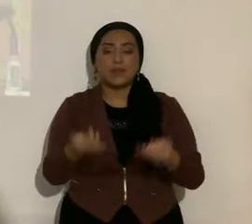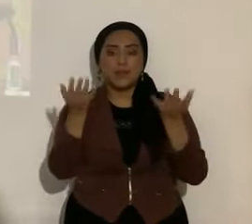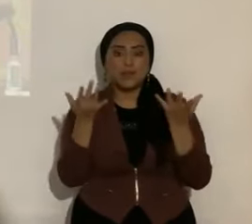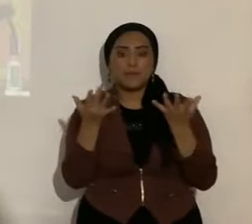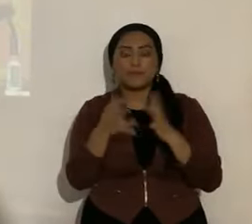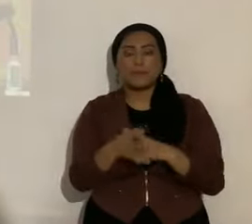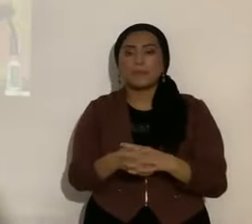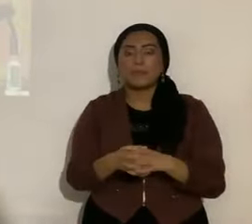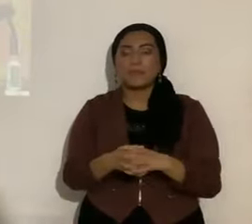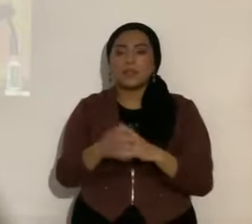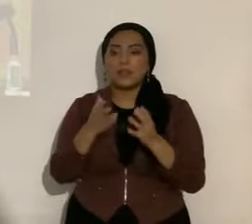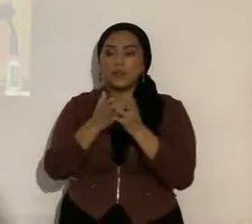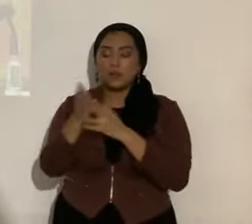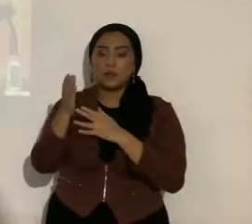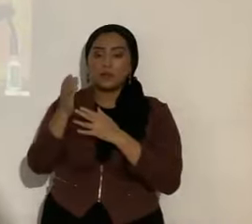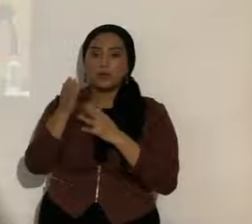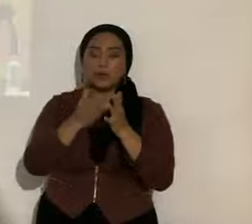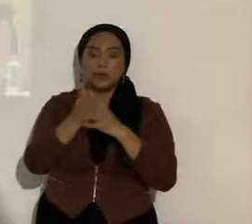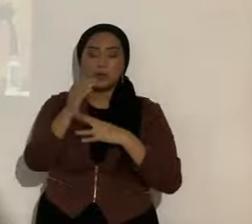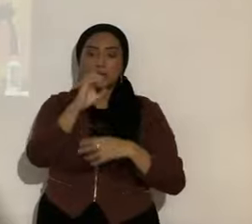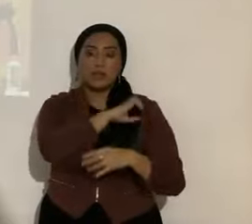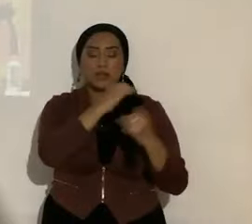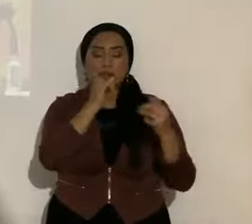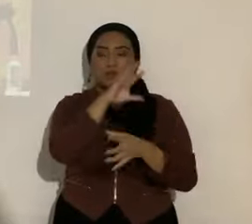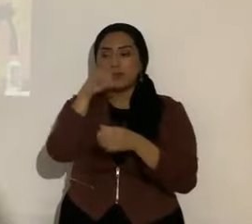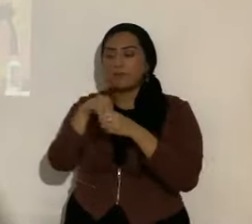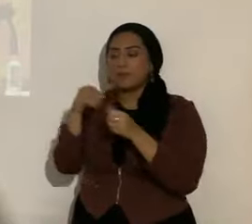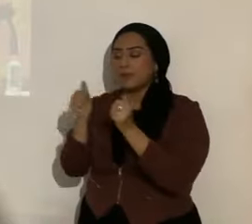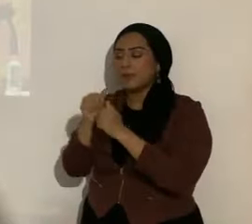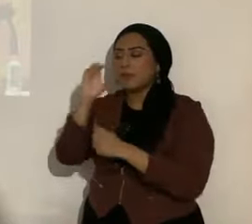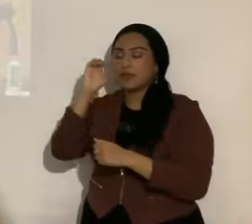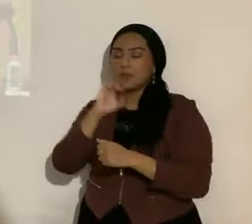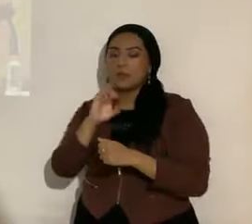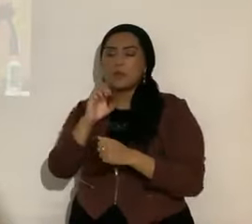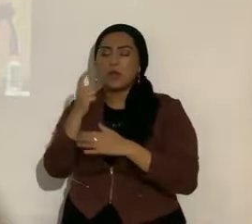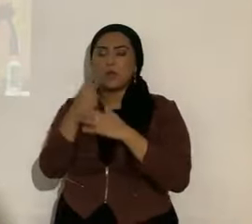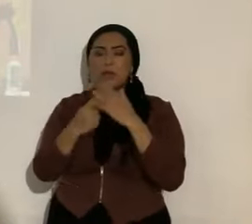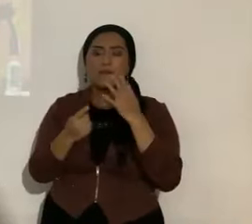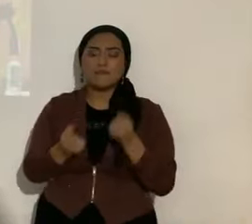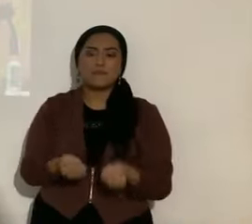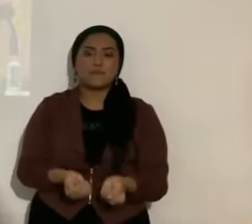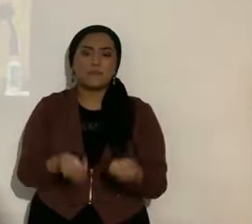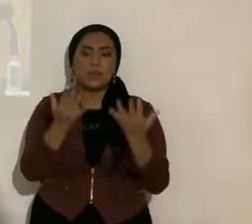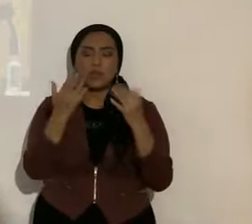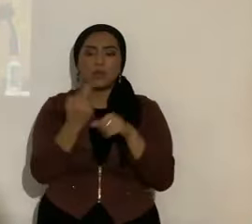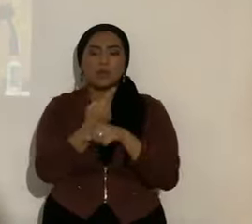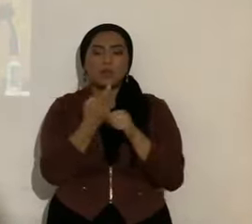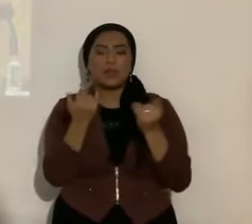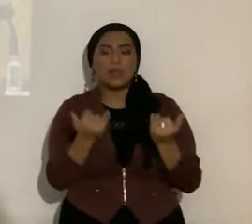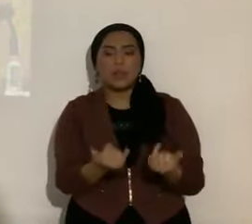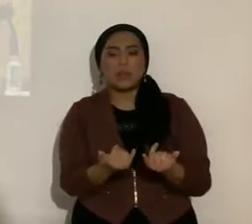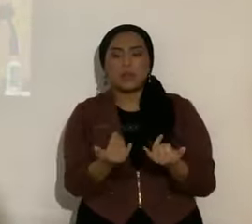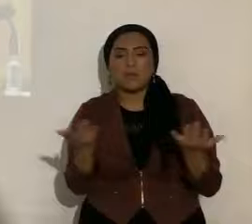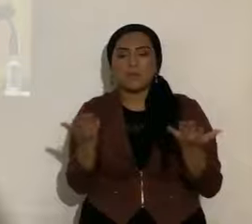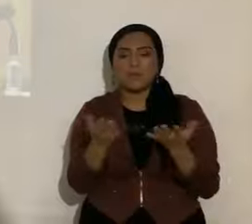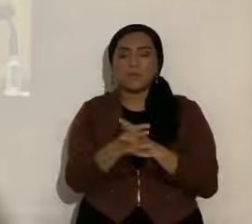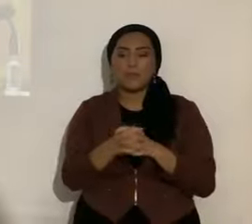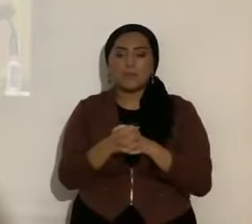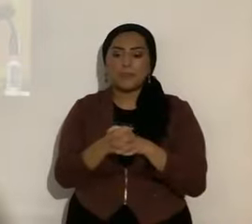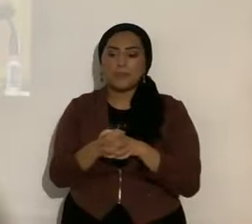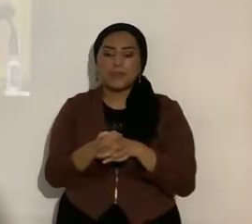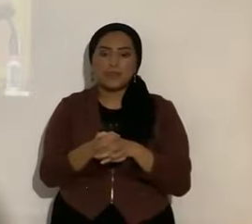mandó fuego a través de Elías, ahora ya estaba en Eliseo. Ahora, ¿cuál fuego es el que se maneja ahora?